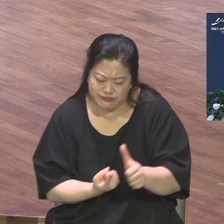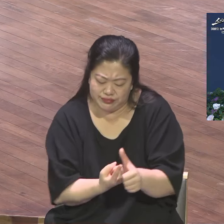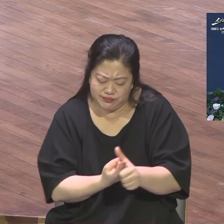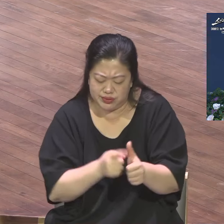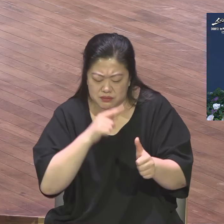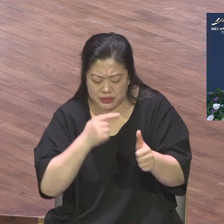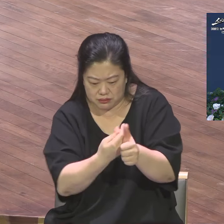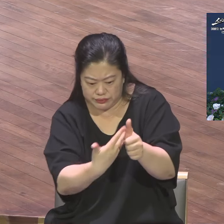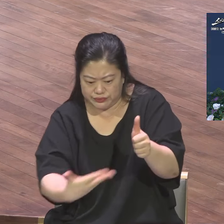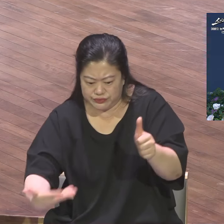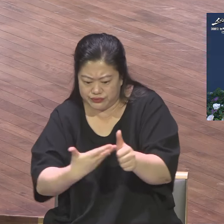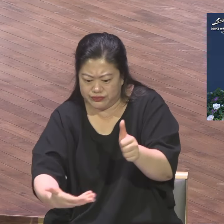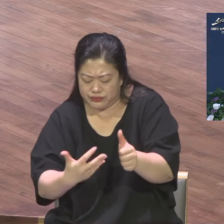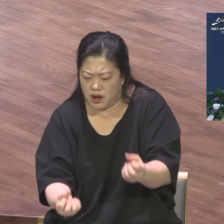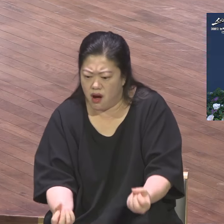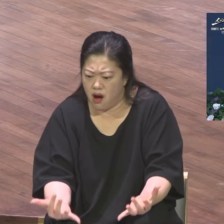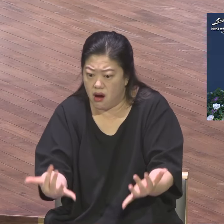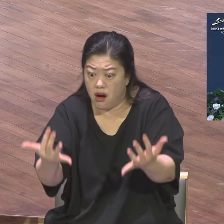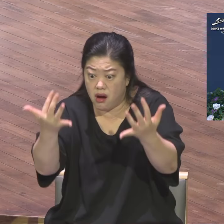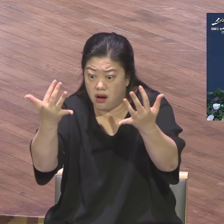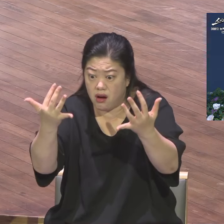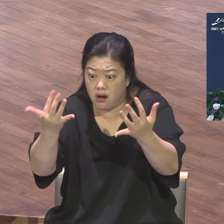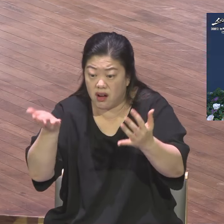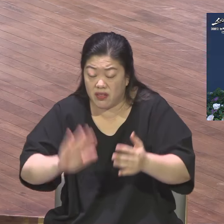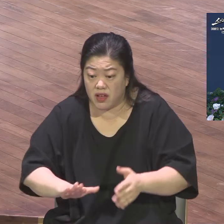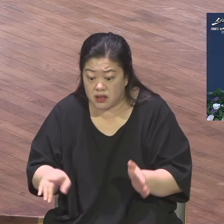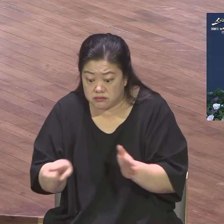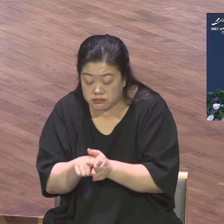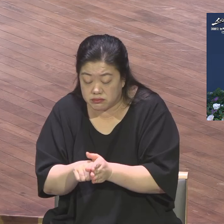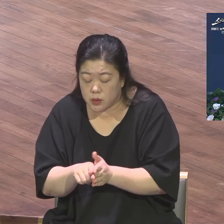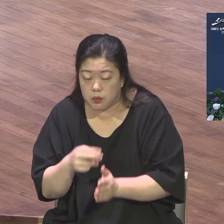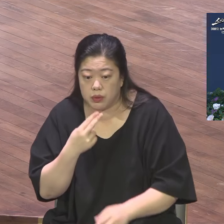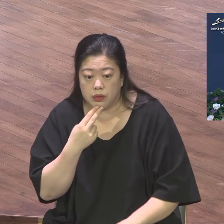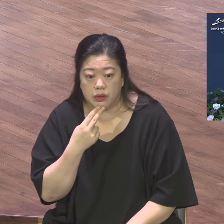이것이 이들의 결정적인 문제였습니다.